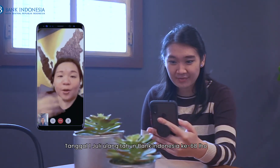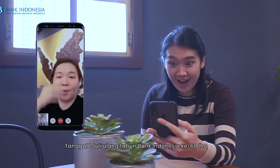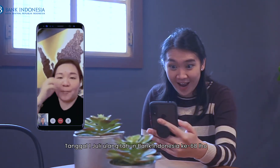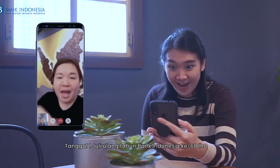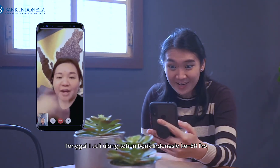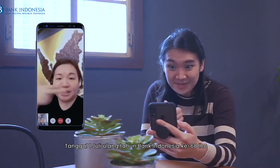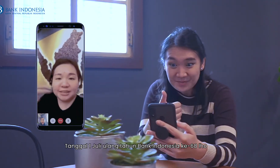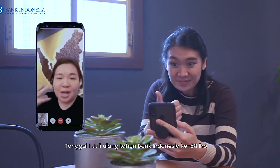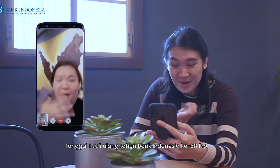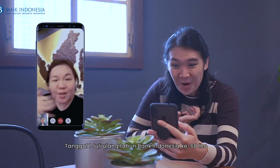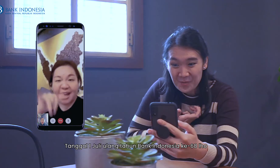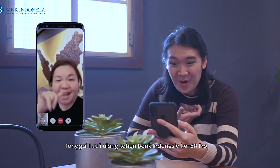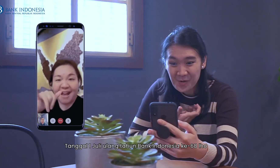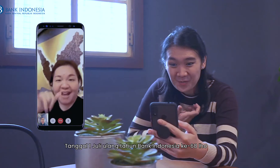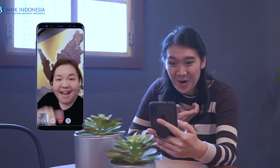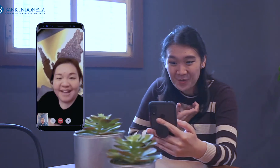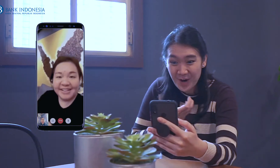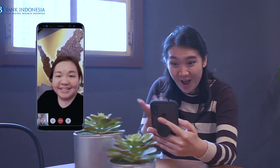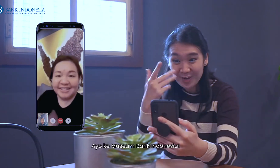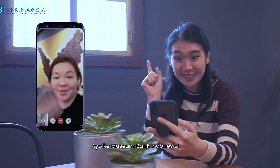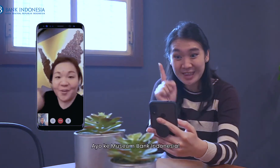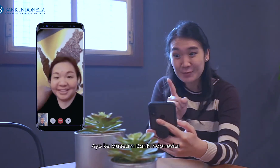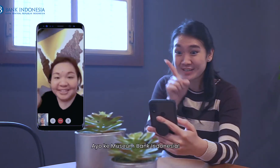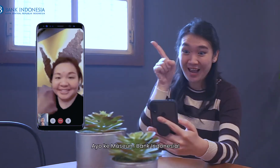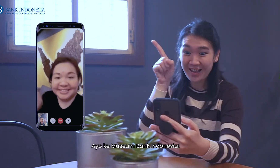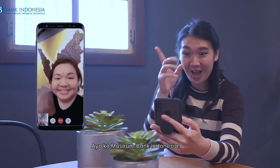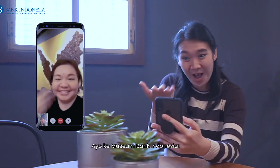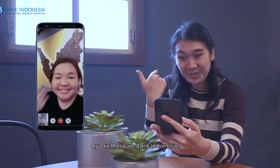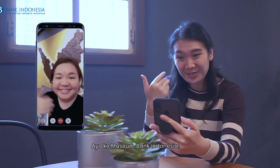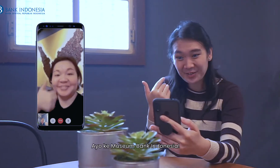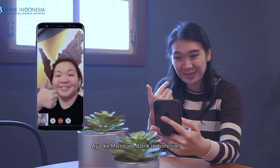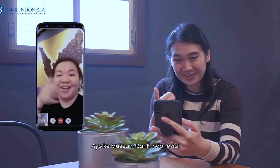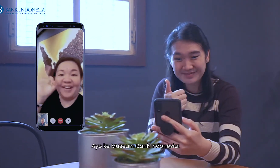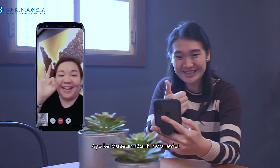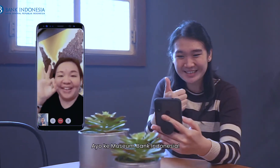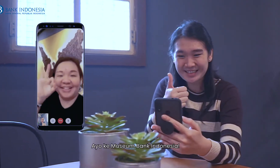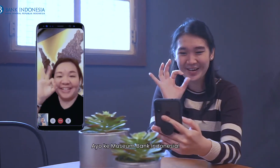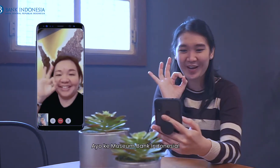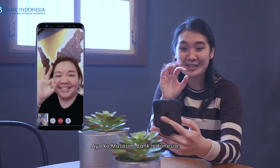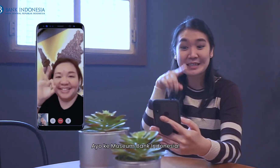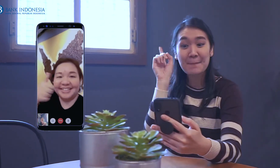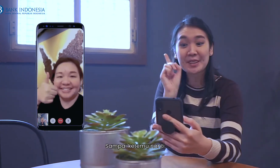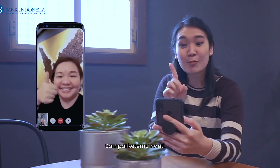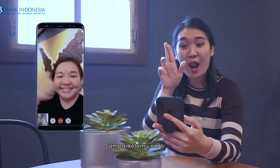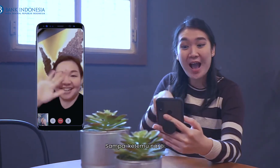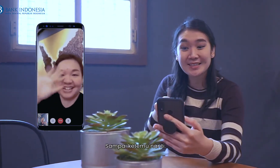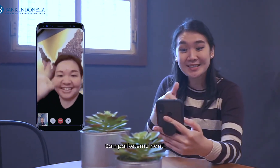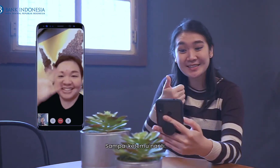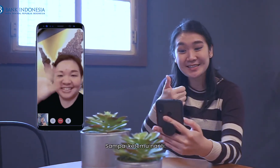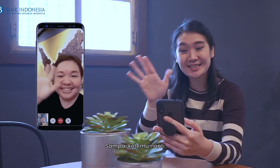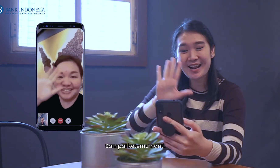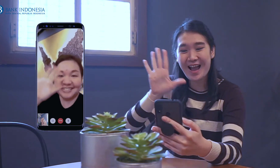Indonesia berulang tahun yang ke-68. Ayo kita ke Museum Bank Indonesia. Sampai ketemu nanti.